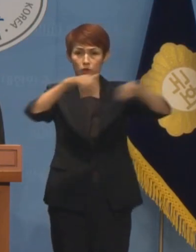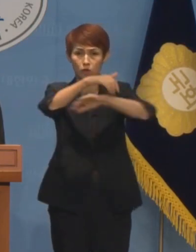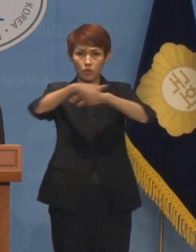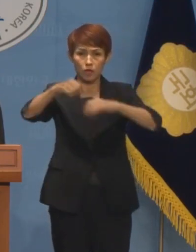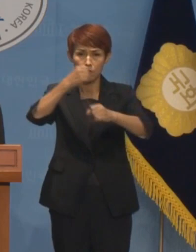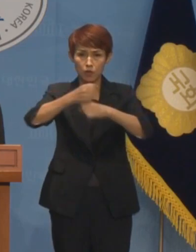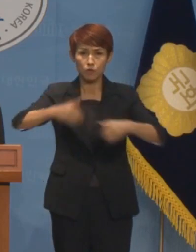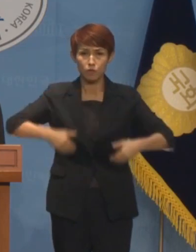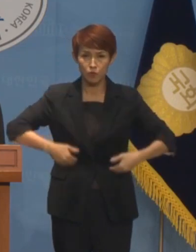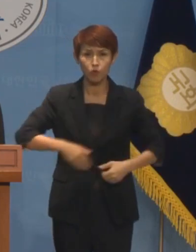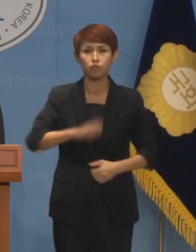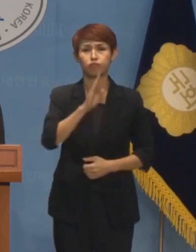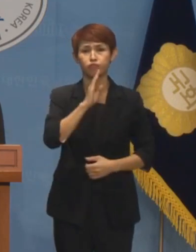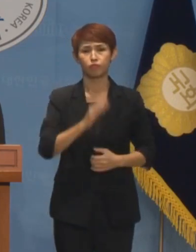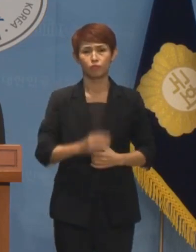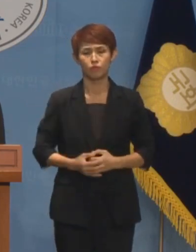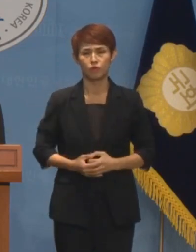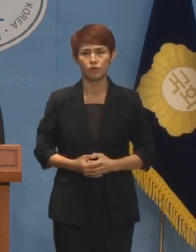구현해야만 합니다.